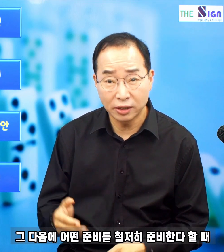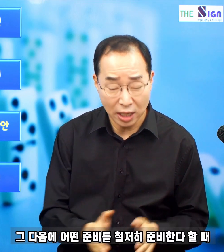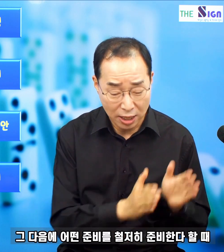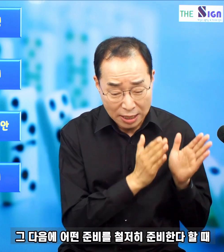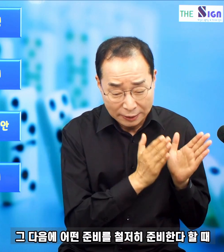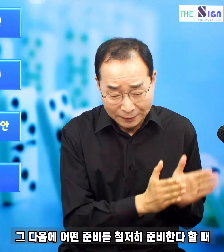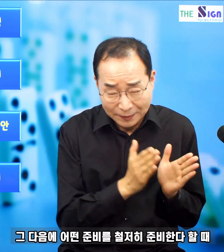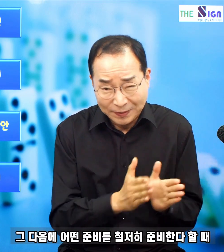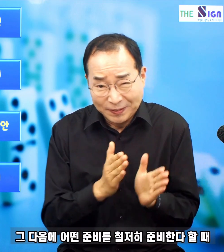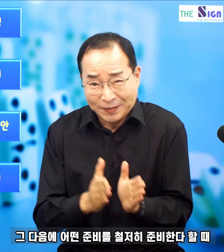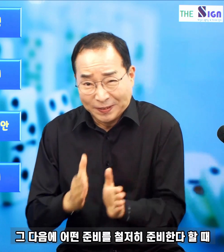때